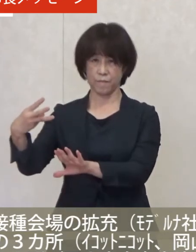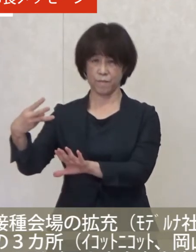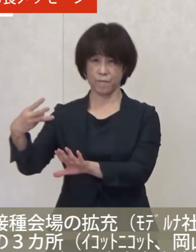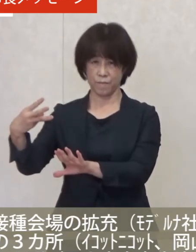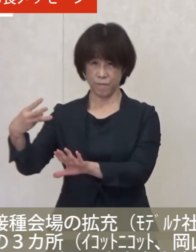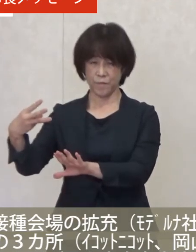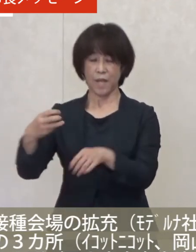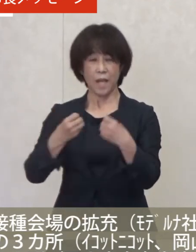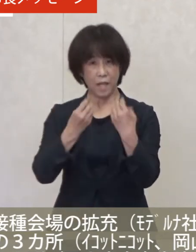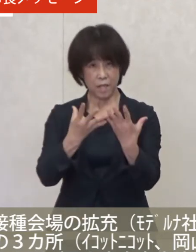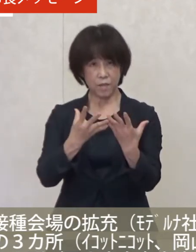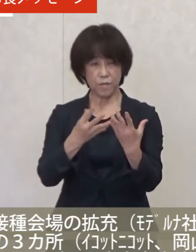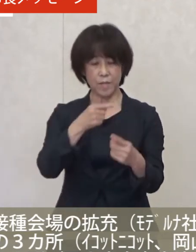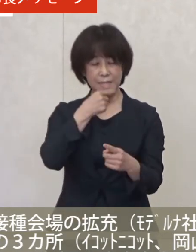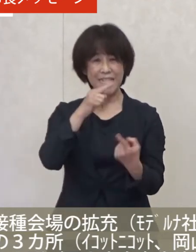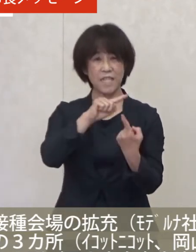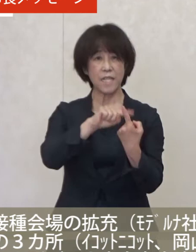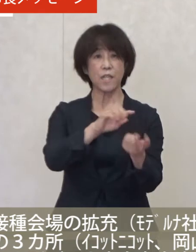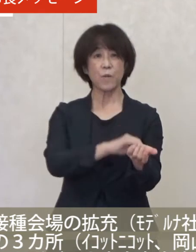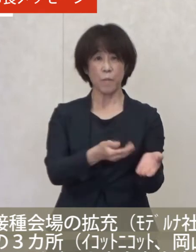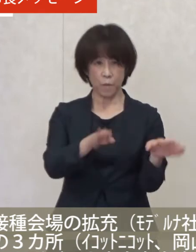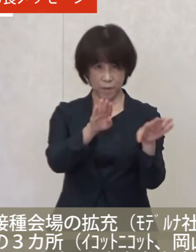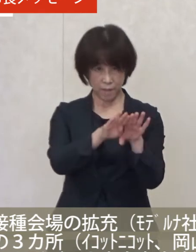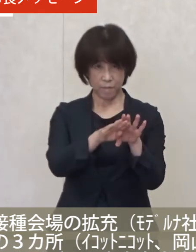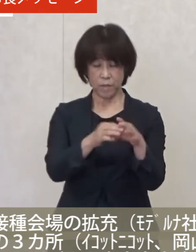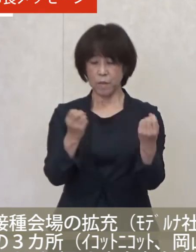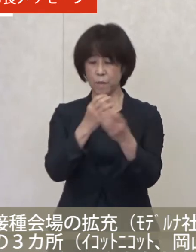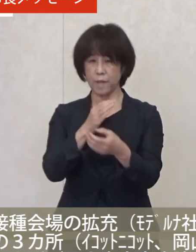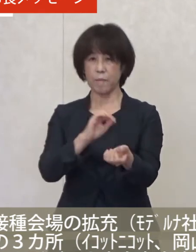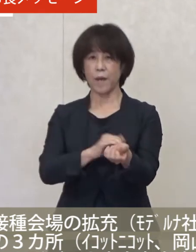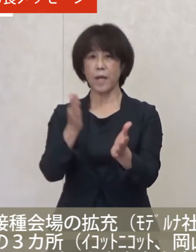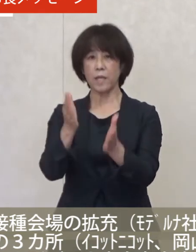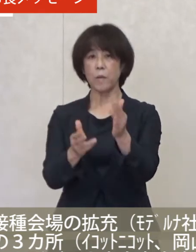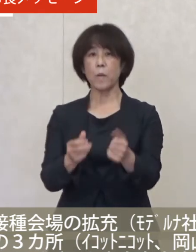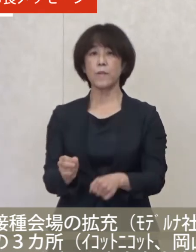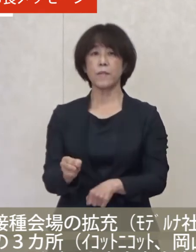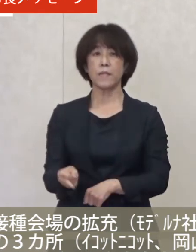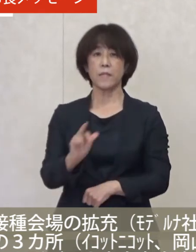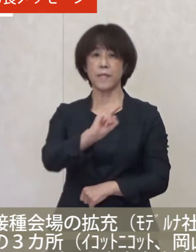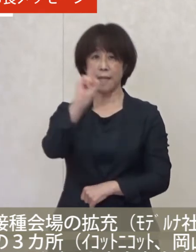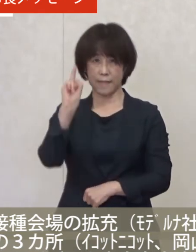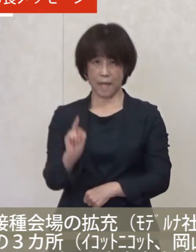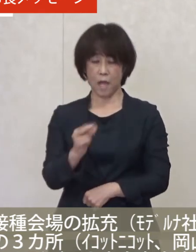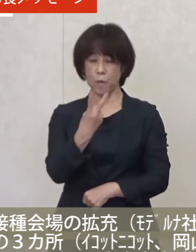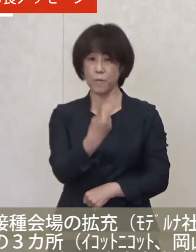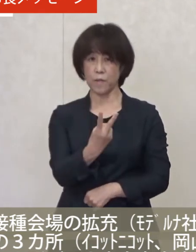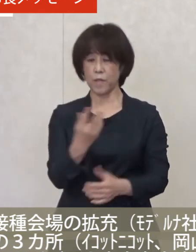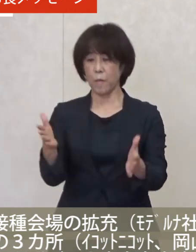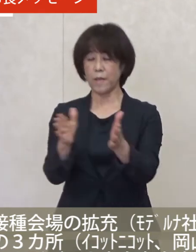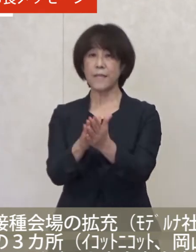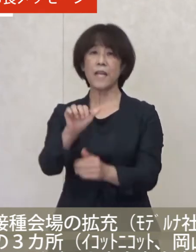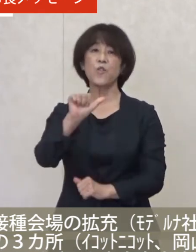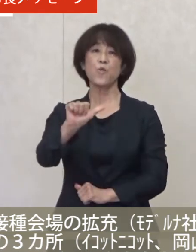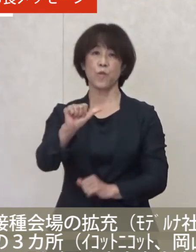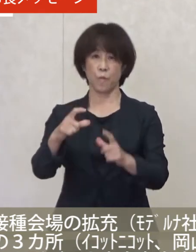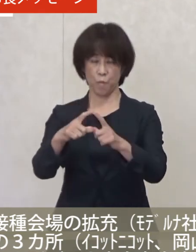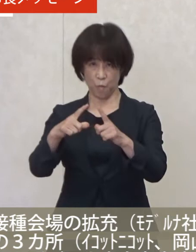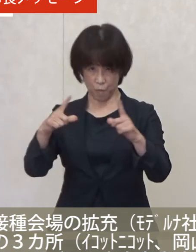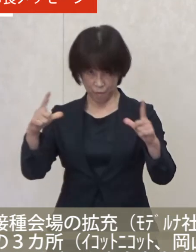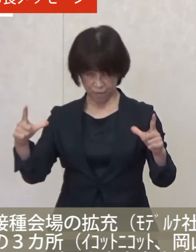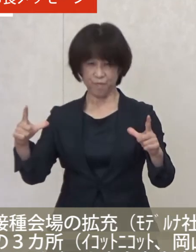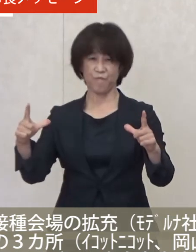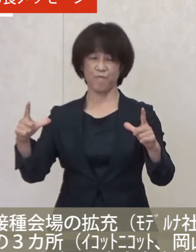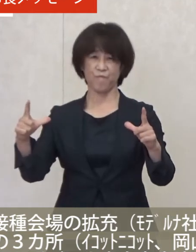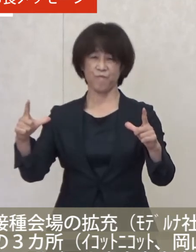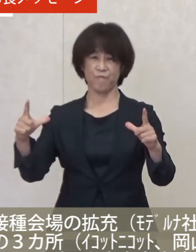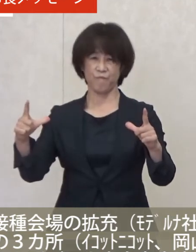、新たに岡山赤十字病院、岡山医療センターの2カ所を追加した計5カ所とし、接